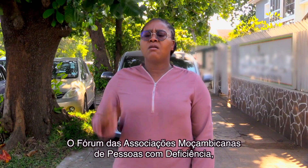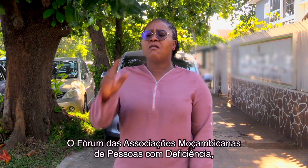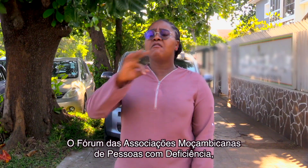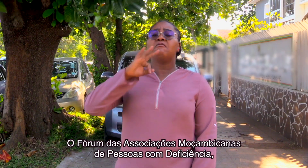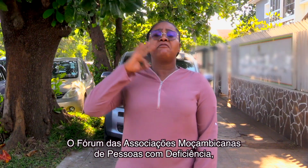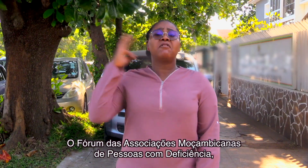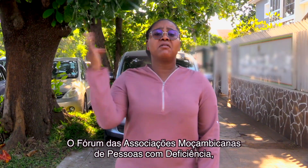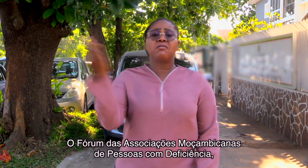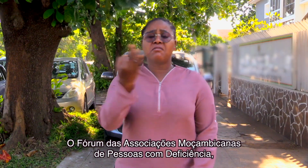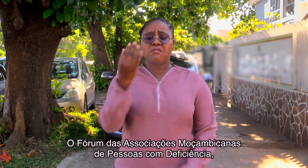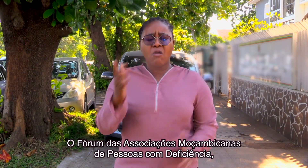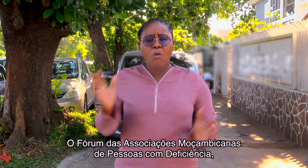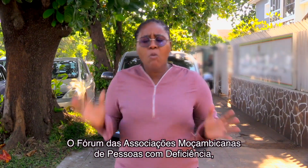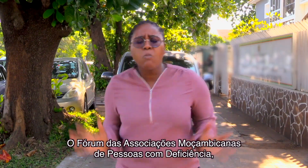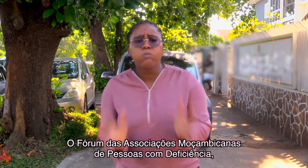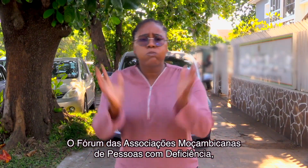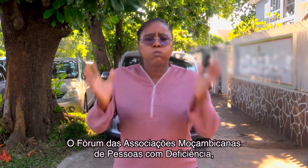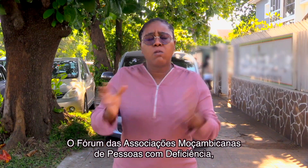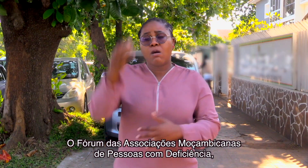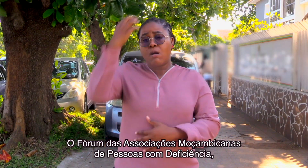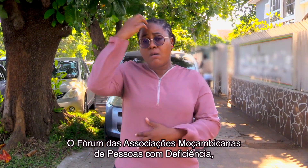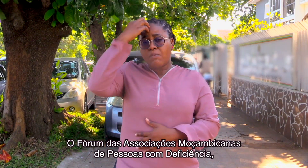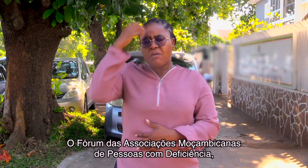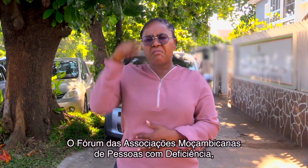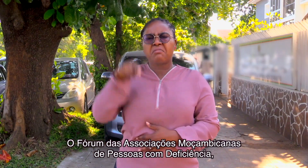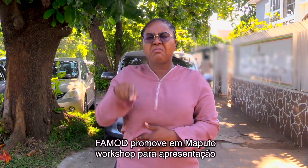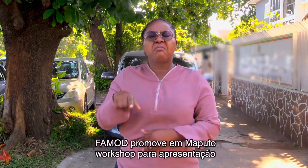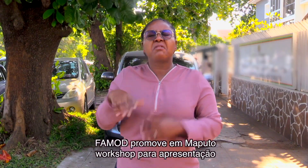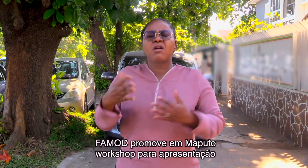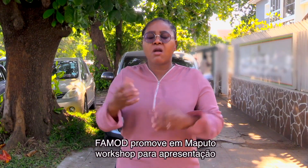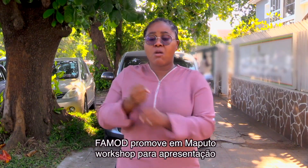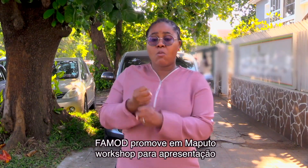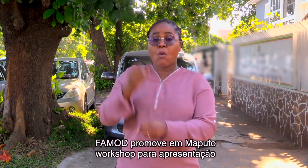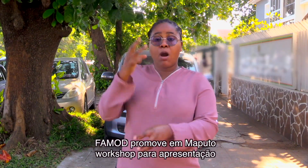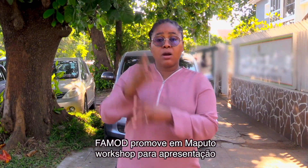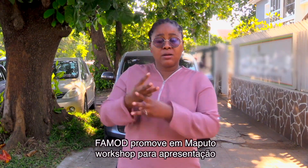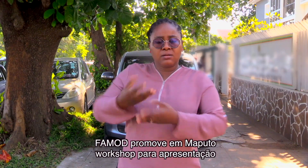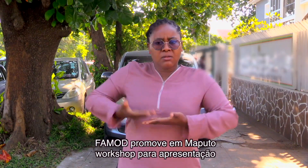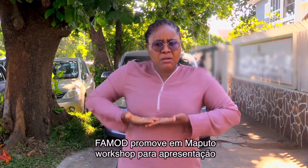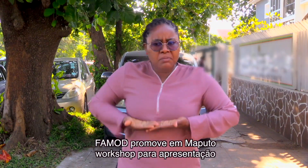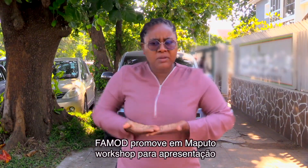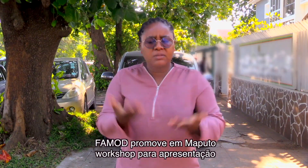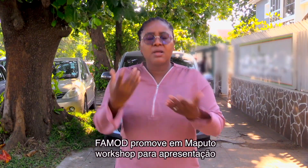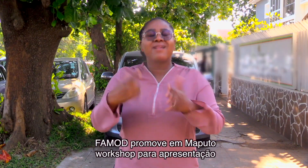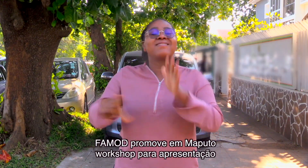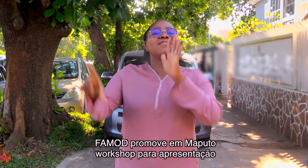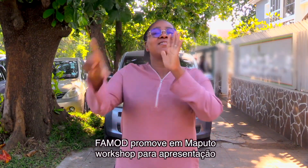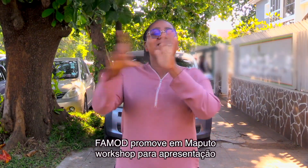Fórum das Associações Moçambicanas de Pessoas com Deficiência, FAMOD, promove em Maputo um workshop para